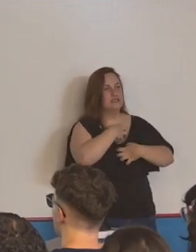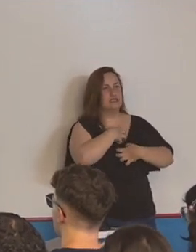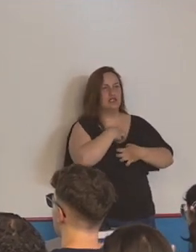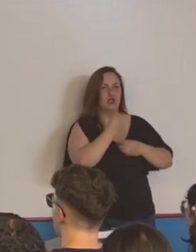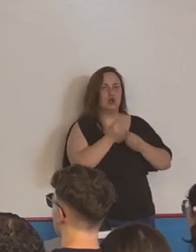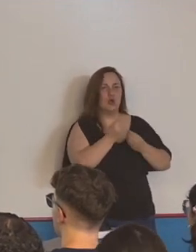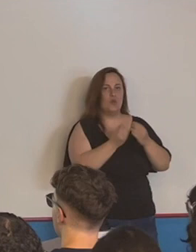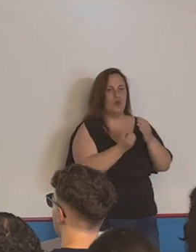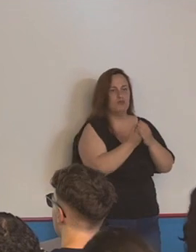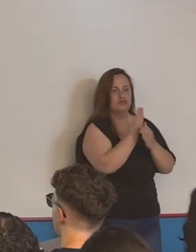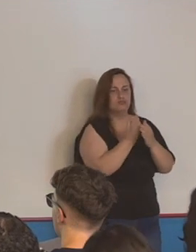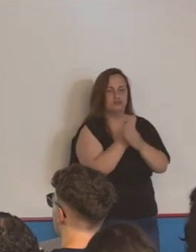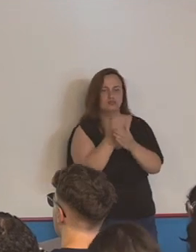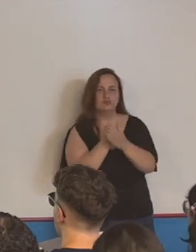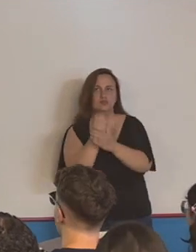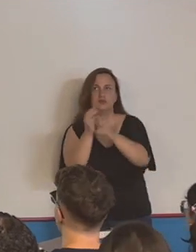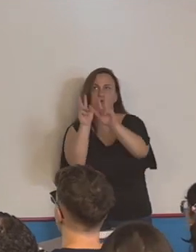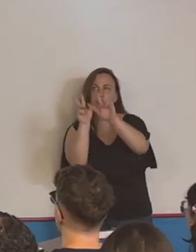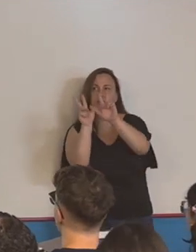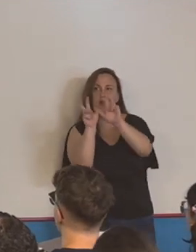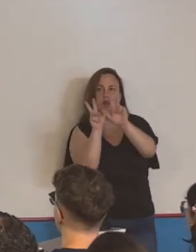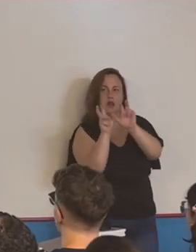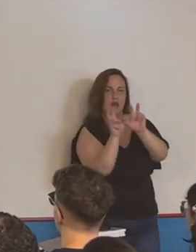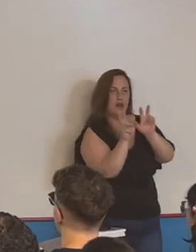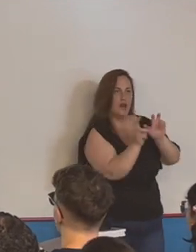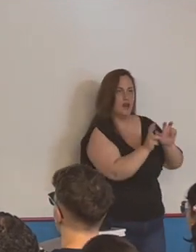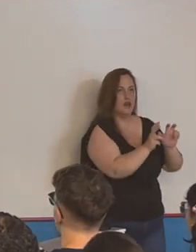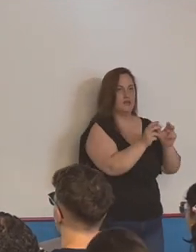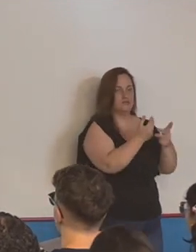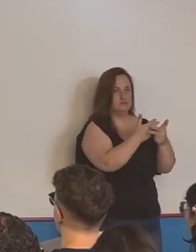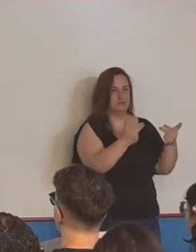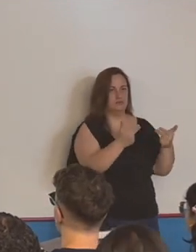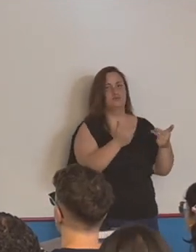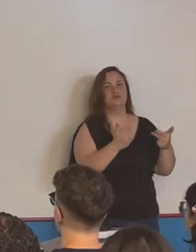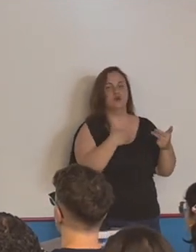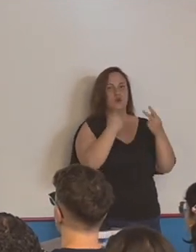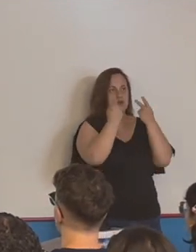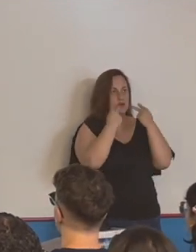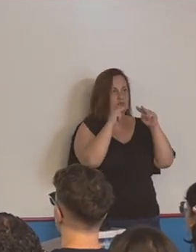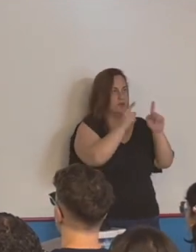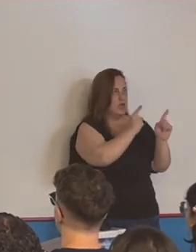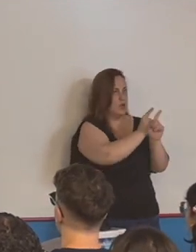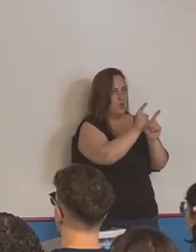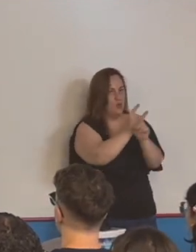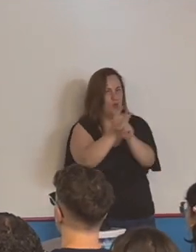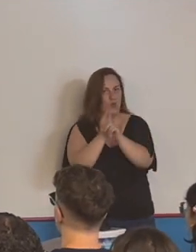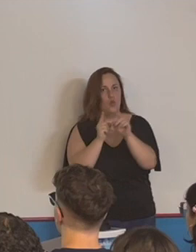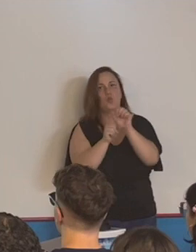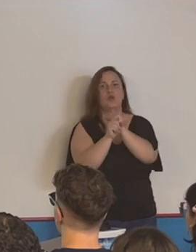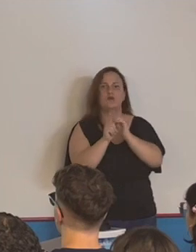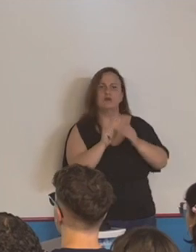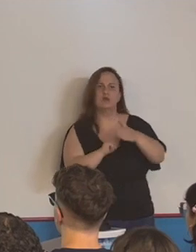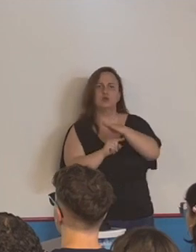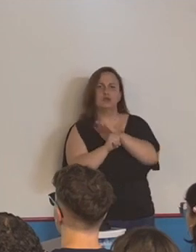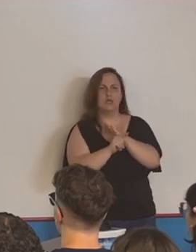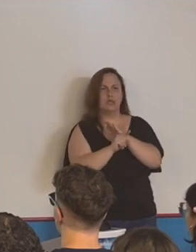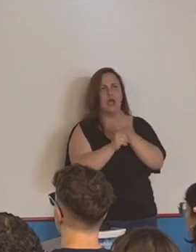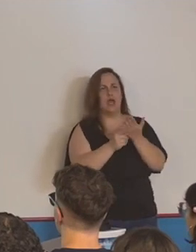criando assuntos, né, dentro das coisas que eu via da nossa sociedade, do dia a dia,